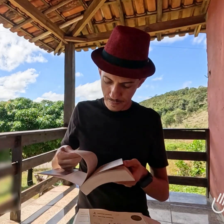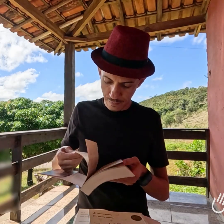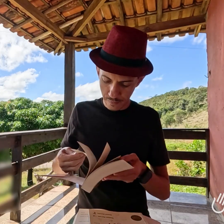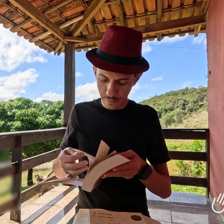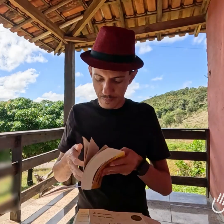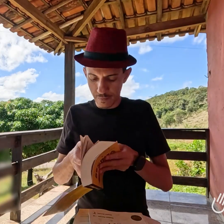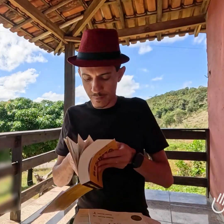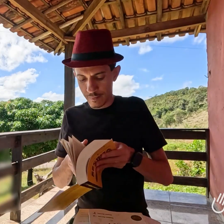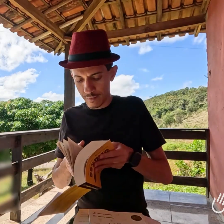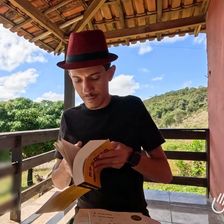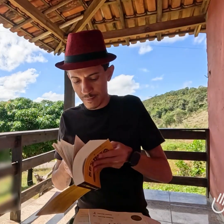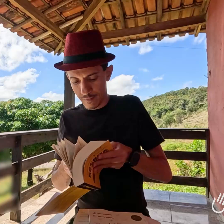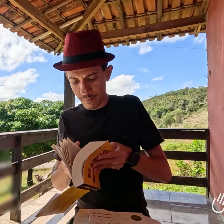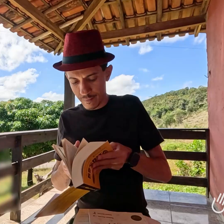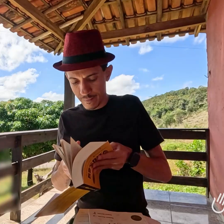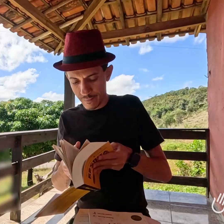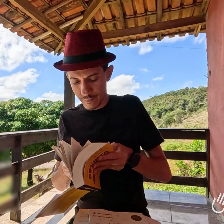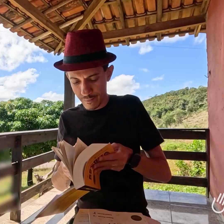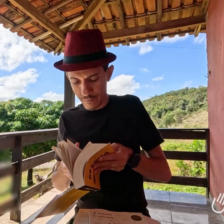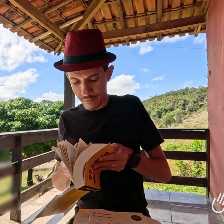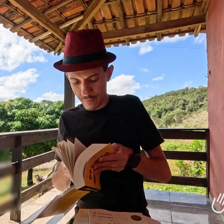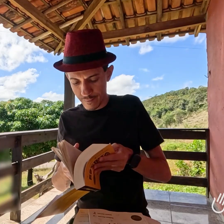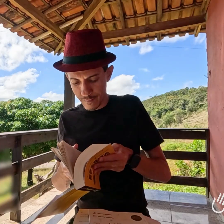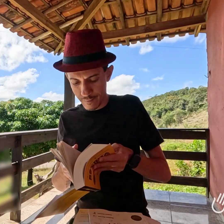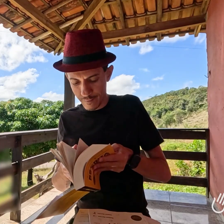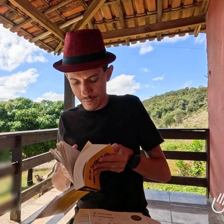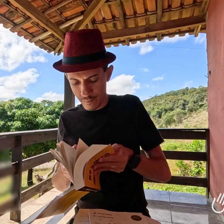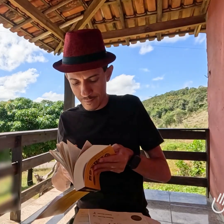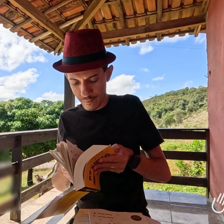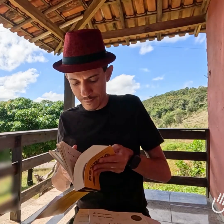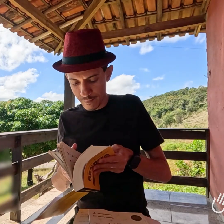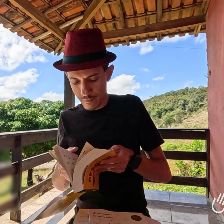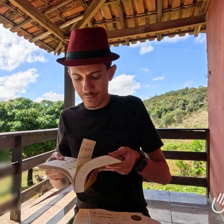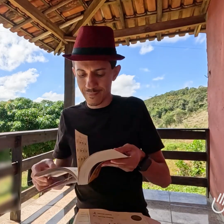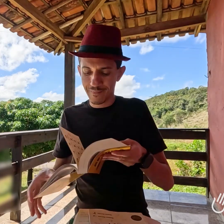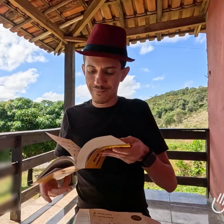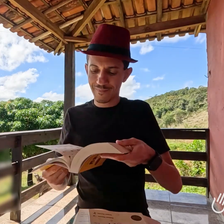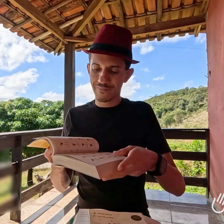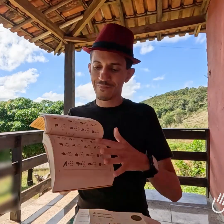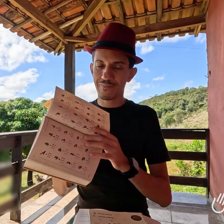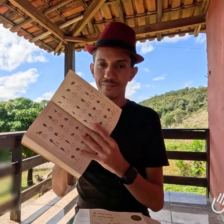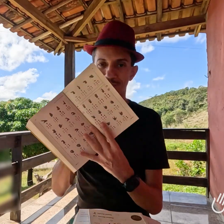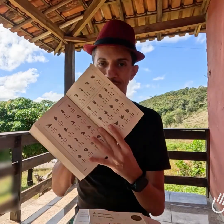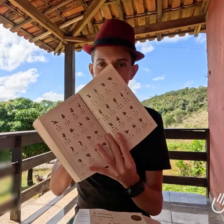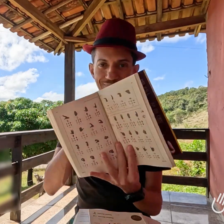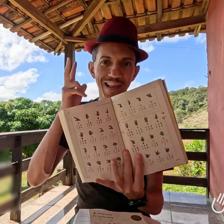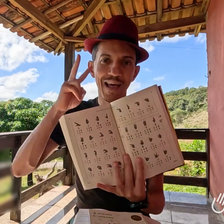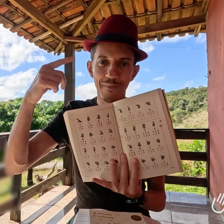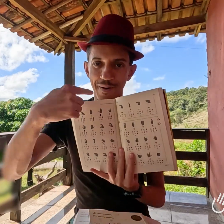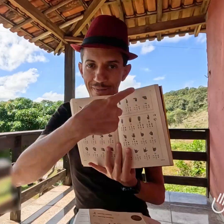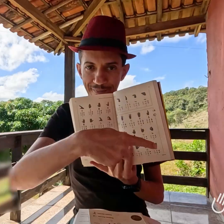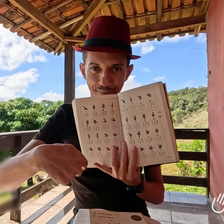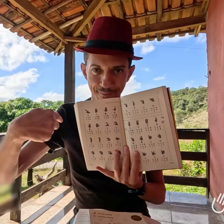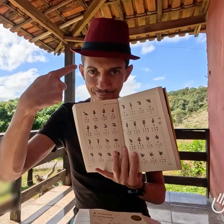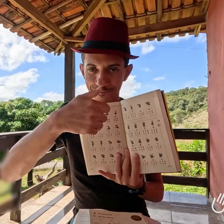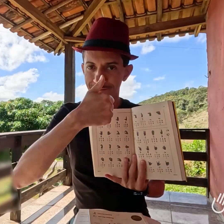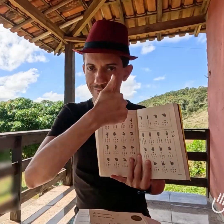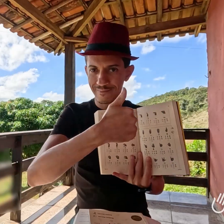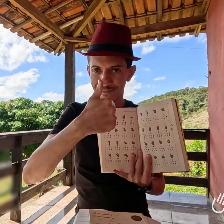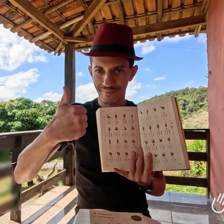um apêndice com configurações de mão da Libras. Vou mostrar aqui para você. Aqui, ó. Essas configurações de mão da Libras. Lembra que eu mostrei